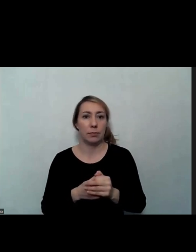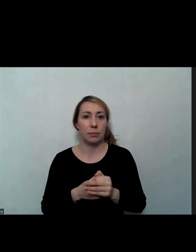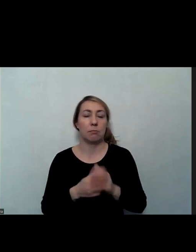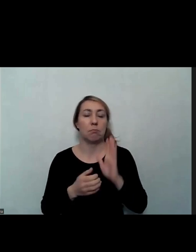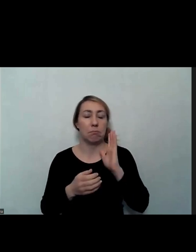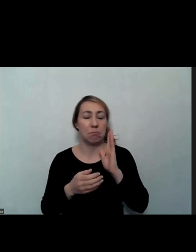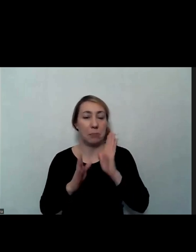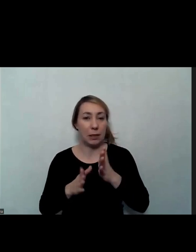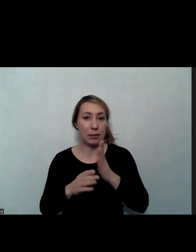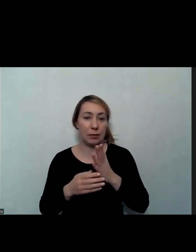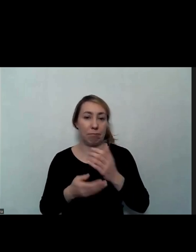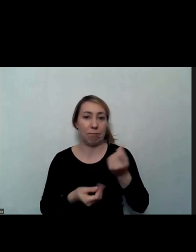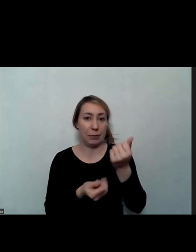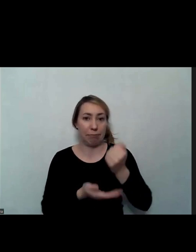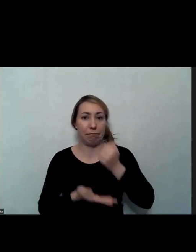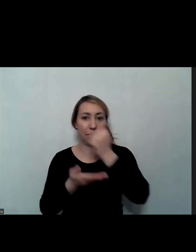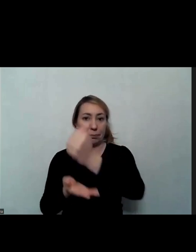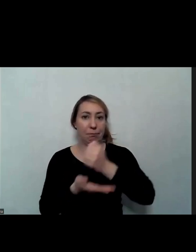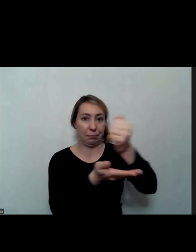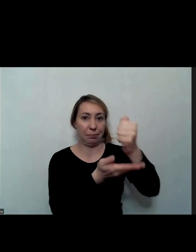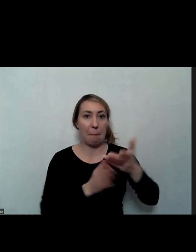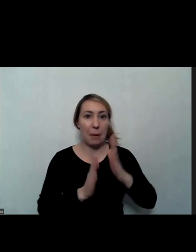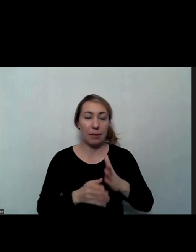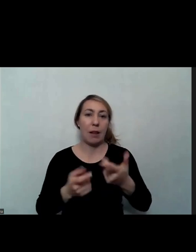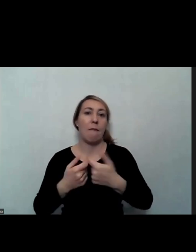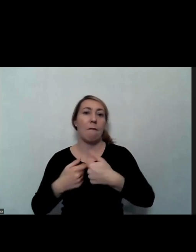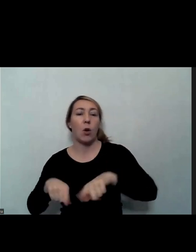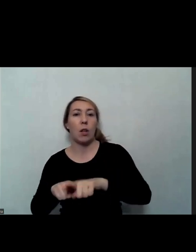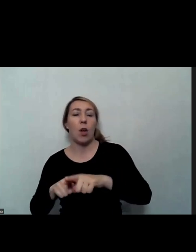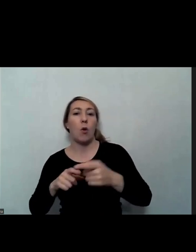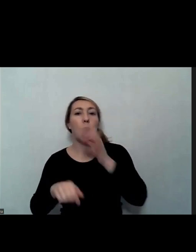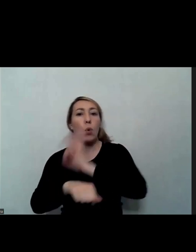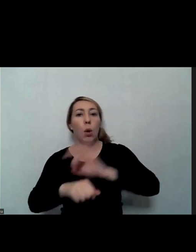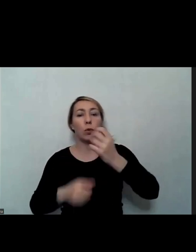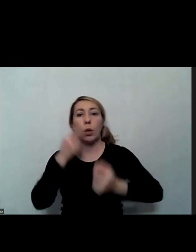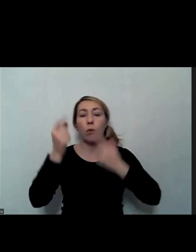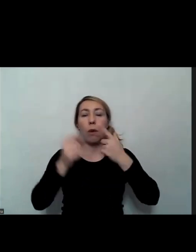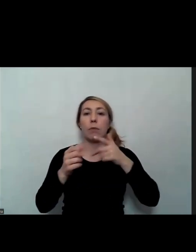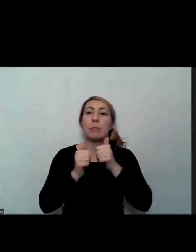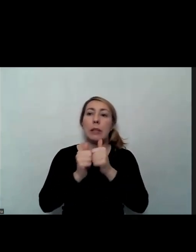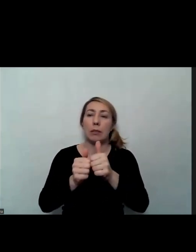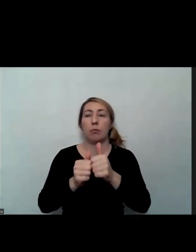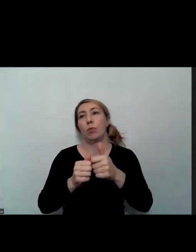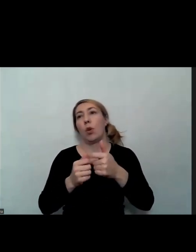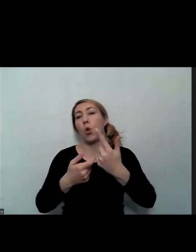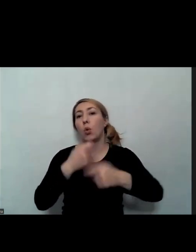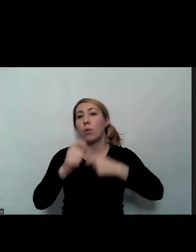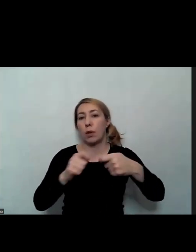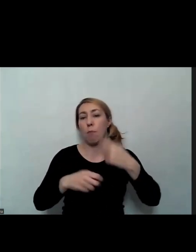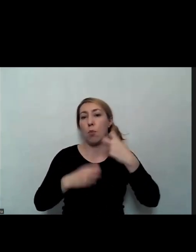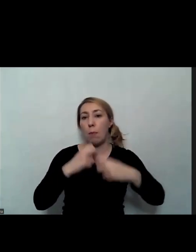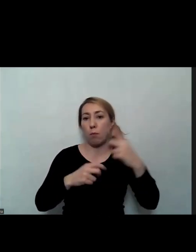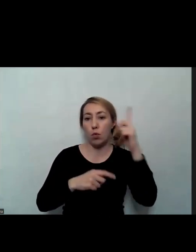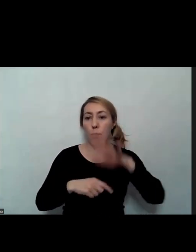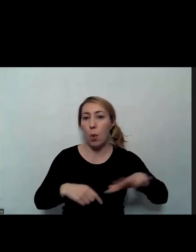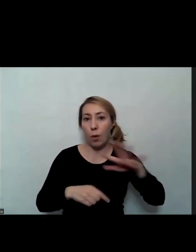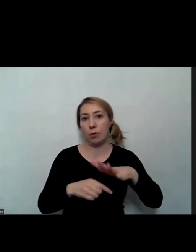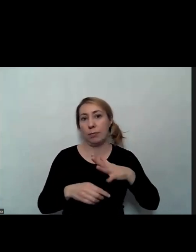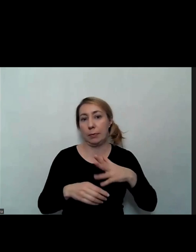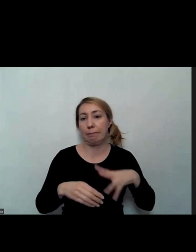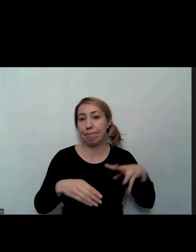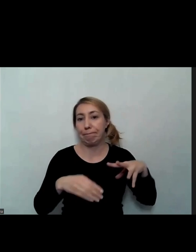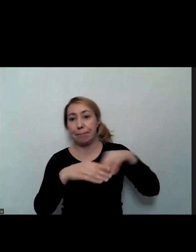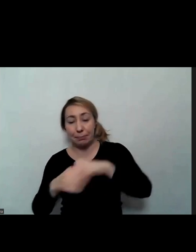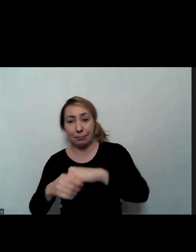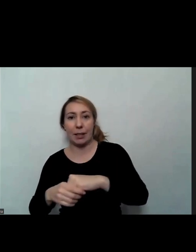przyznawać granty na realizację projektów innowacyjnych, których zadaniem jest rozwiązywanie problemów społecznych związanych z włączeniem, więc